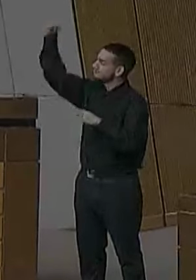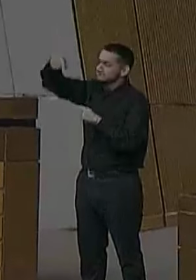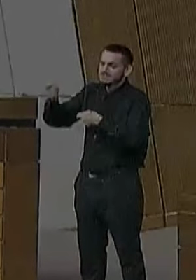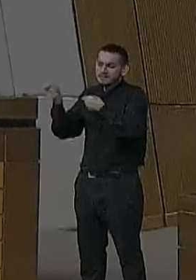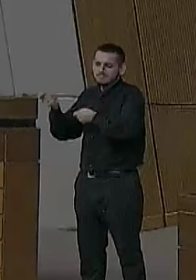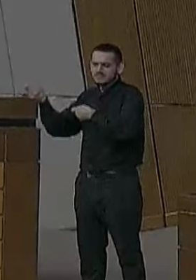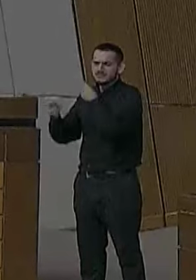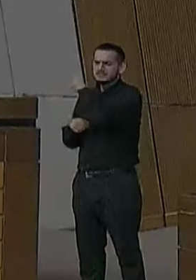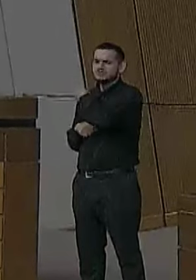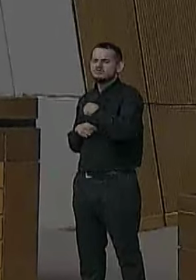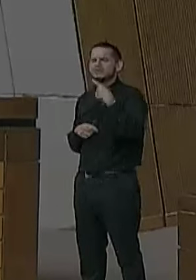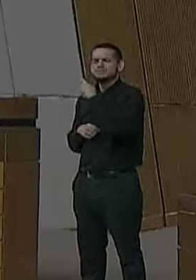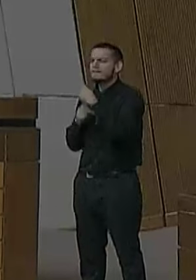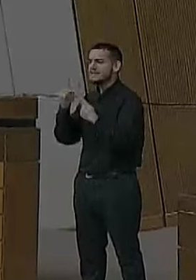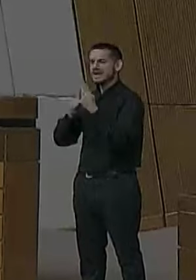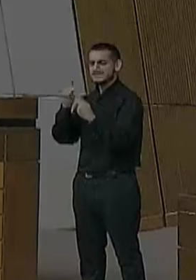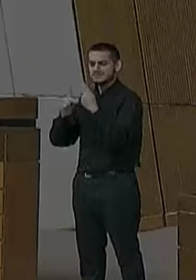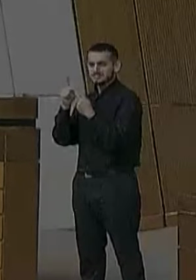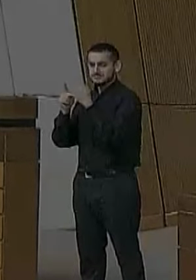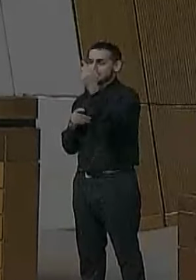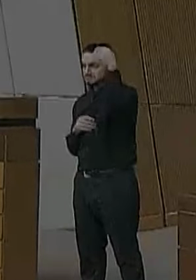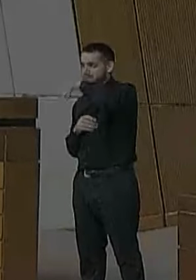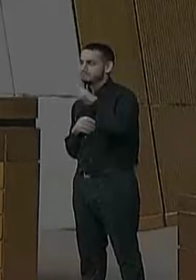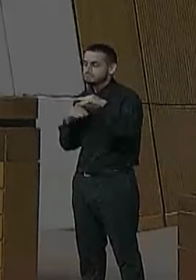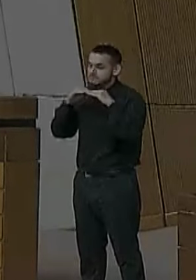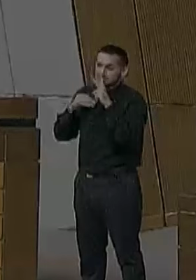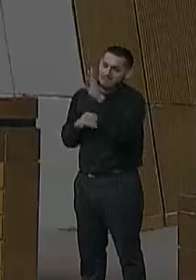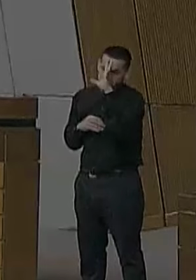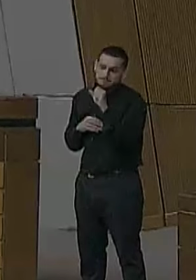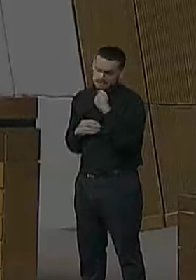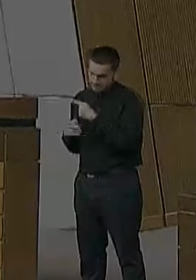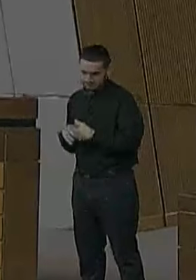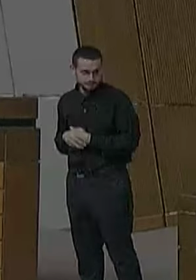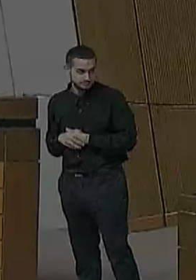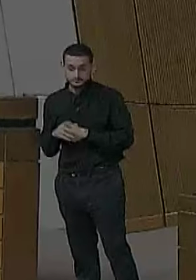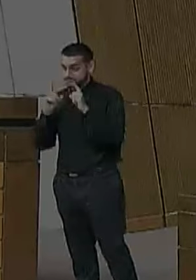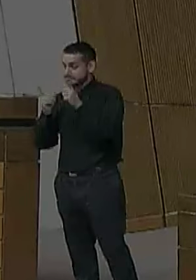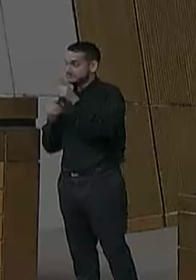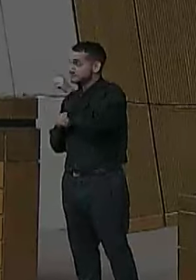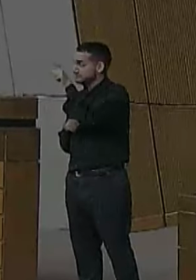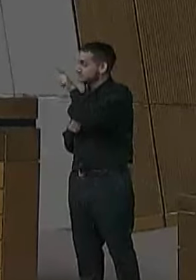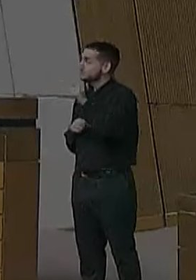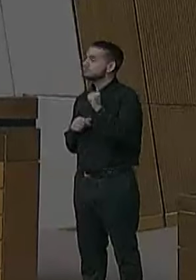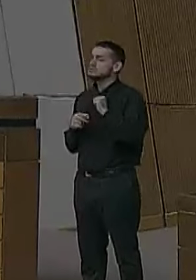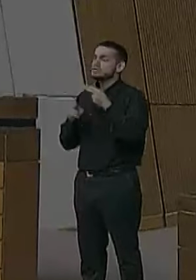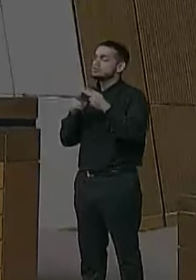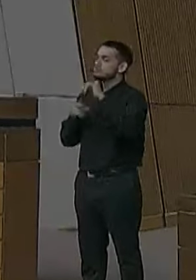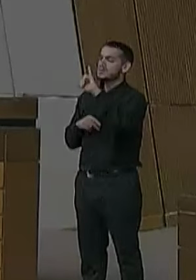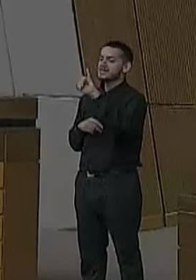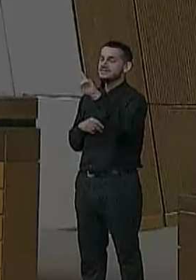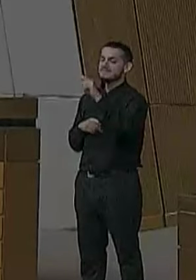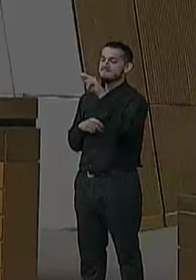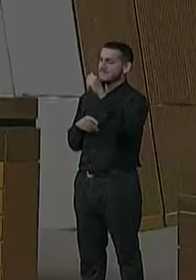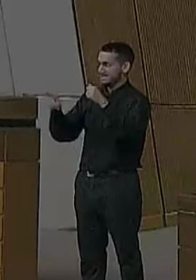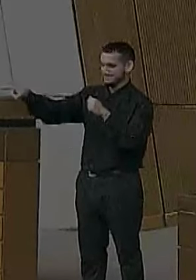gobernación de Pilar, así que bienvenidos a todos. Y a la persona de Ivana también, muy, muy bienvenida,